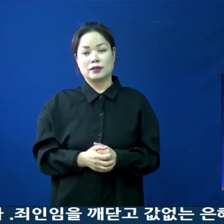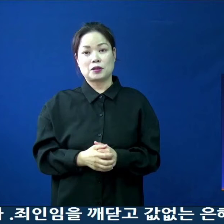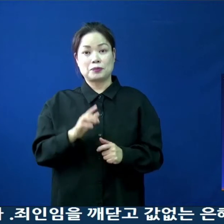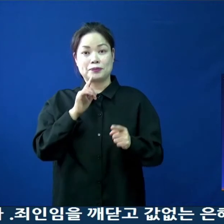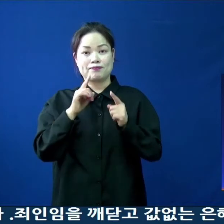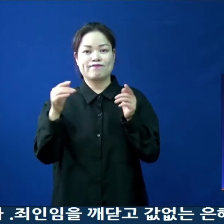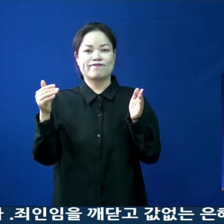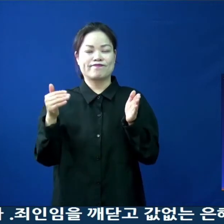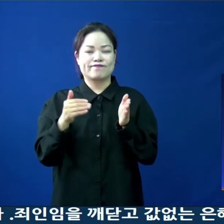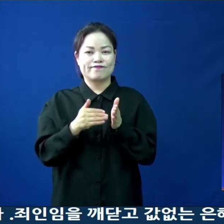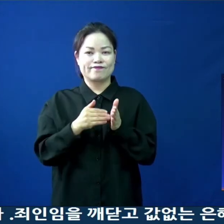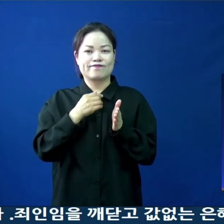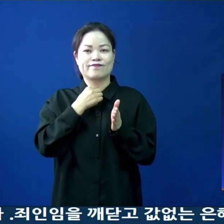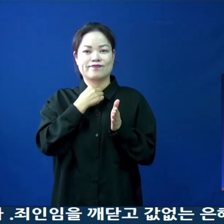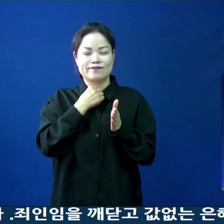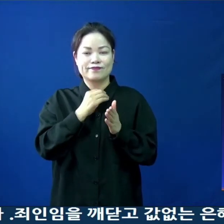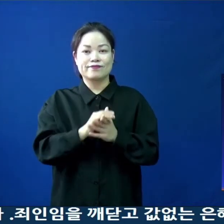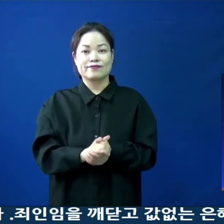말씀을 맺겠습니다.